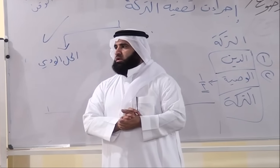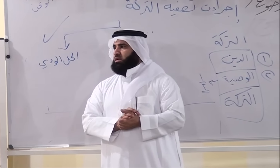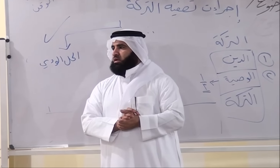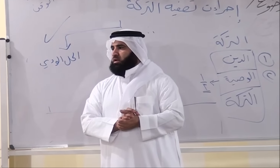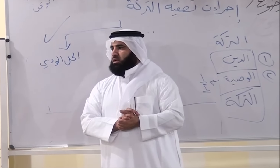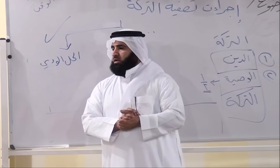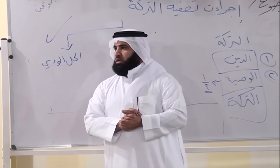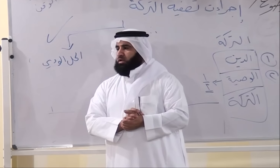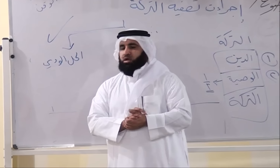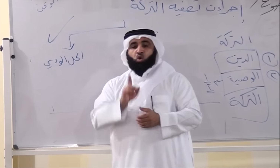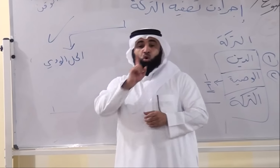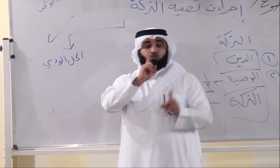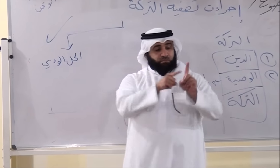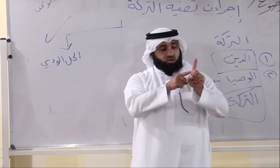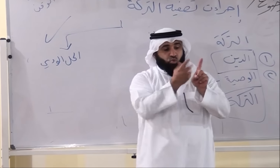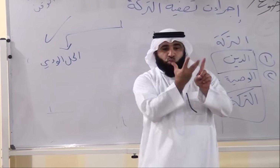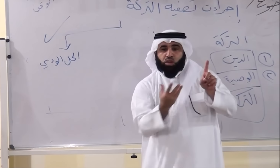عندها يمكن اربع او خمس عيال